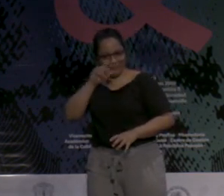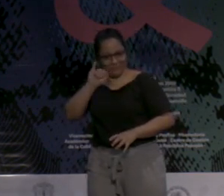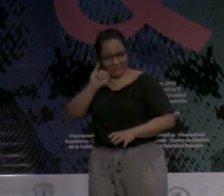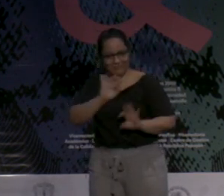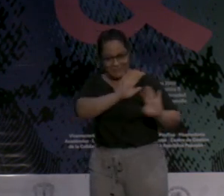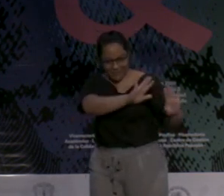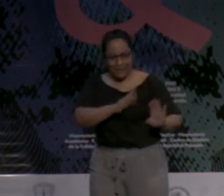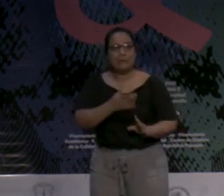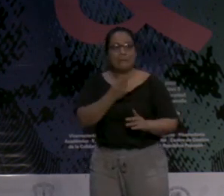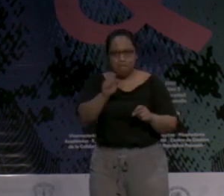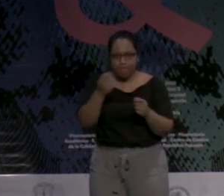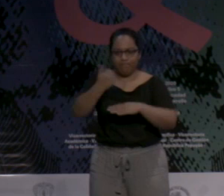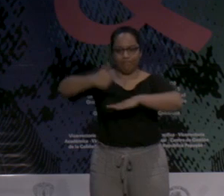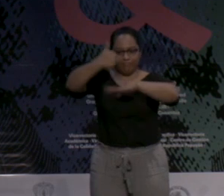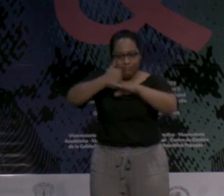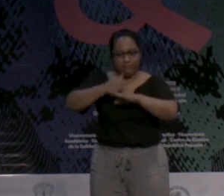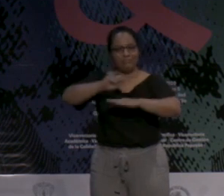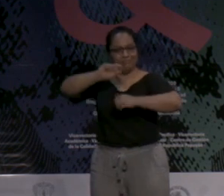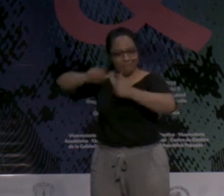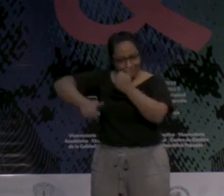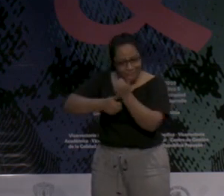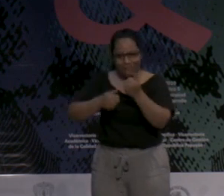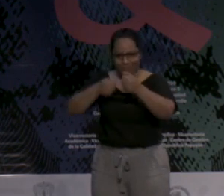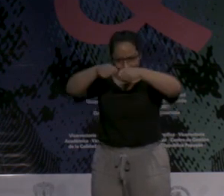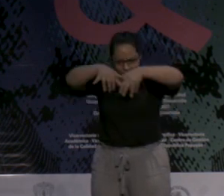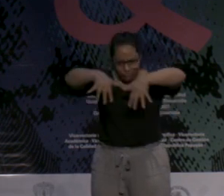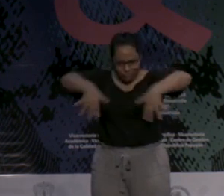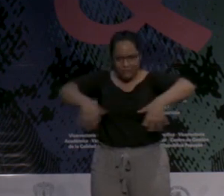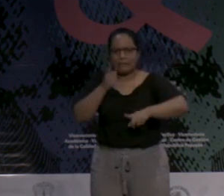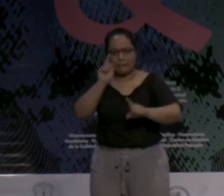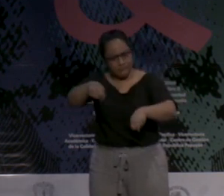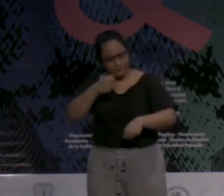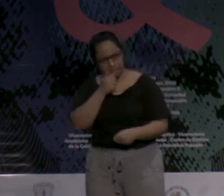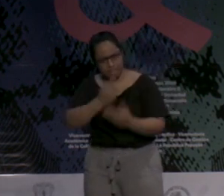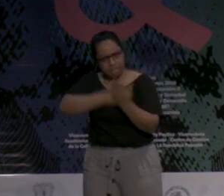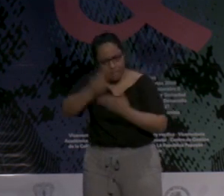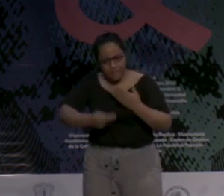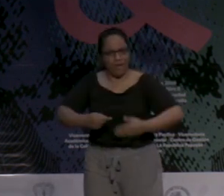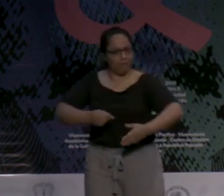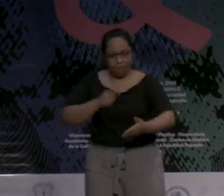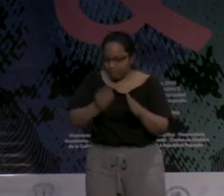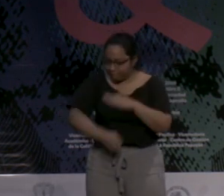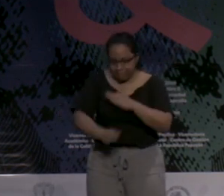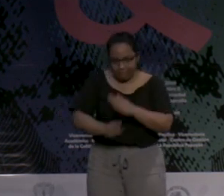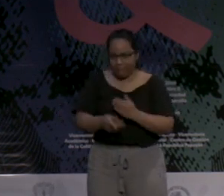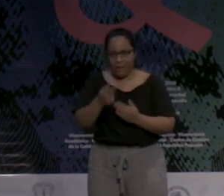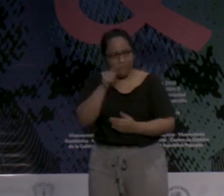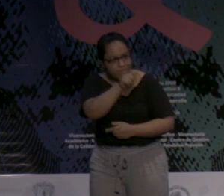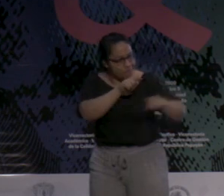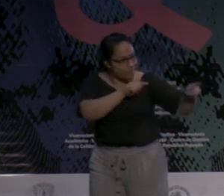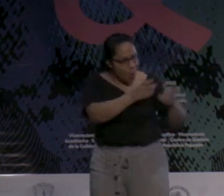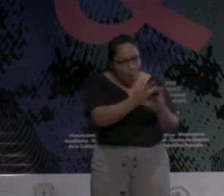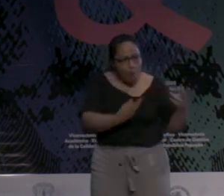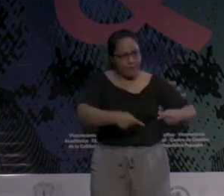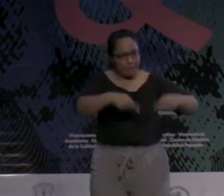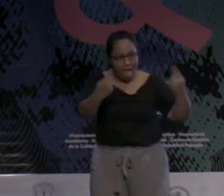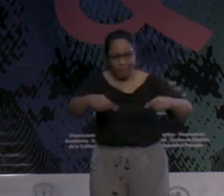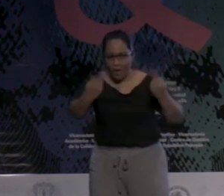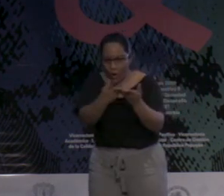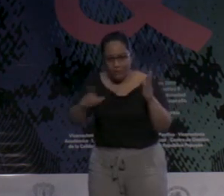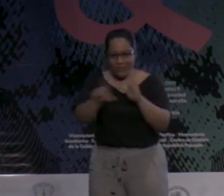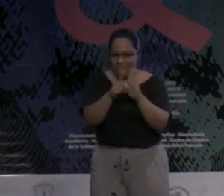dando el dinero. Obviamente la universidad tiene una relación conflictiva con la informalidad, sin embargo hemos sido invitados a presentar este